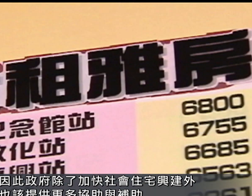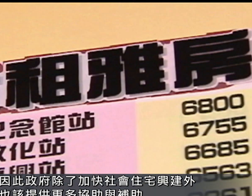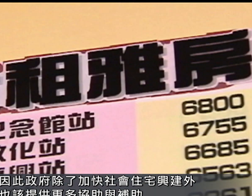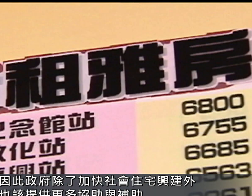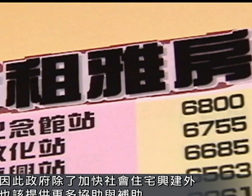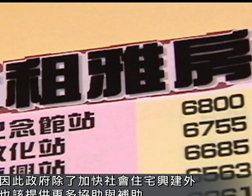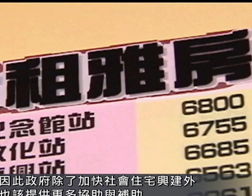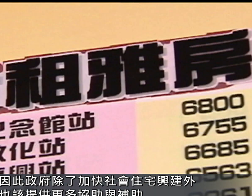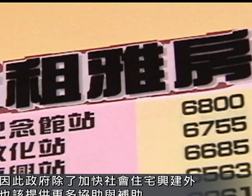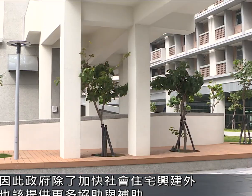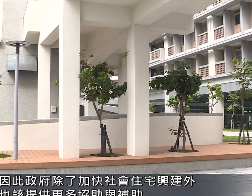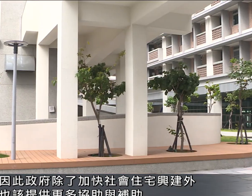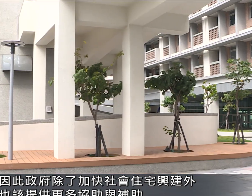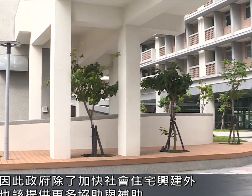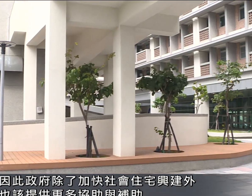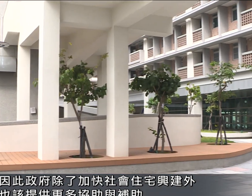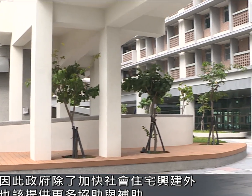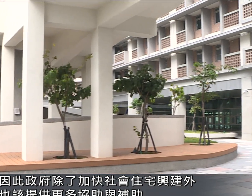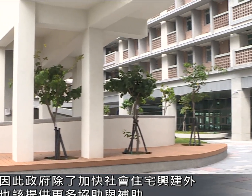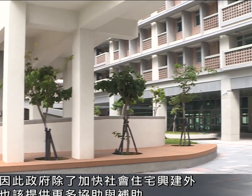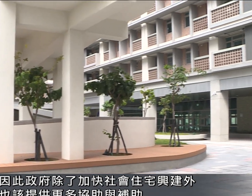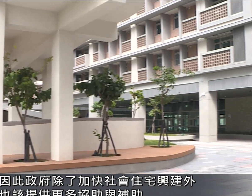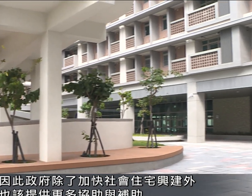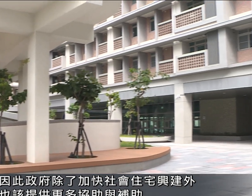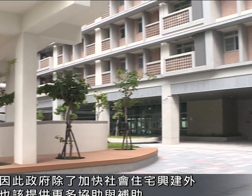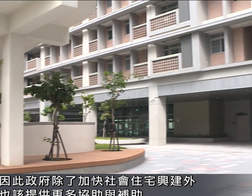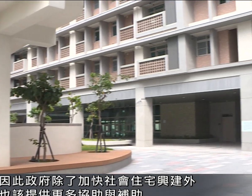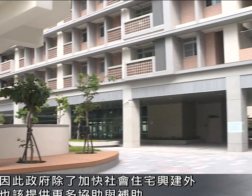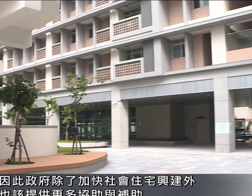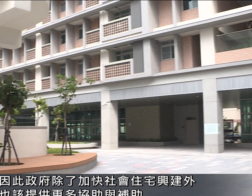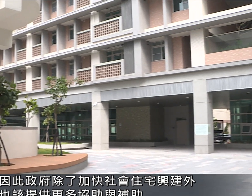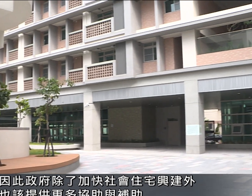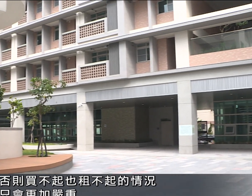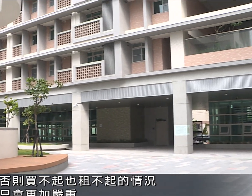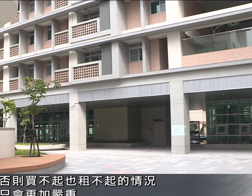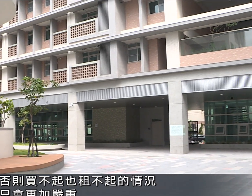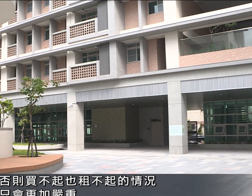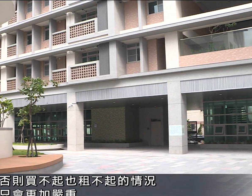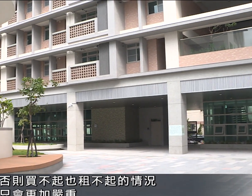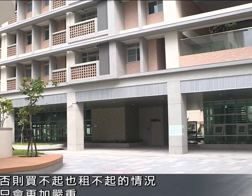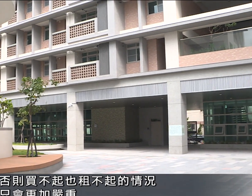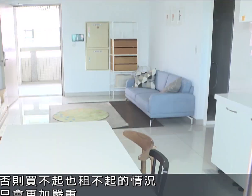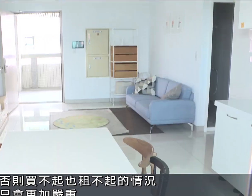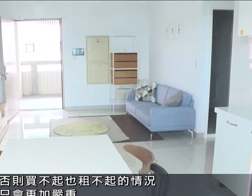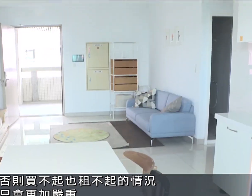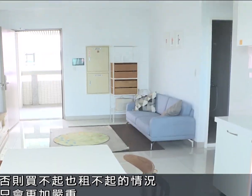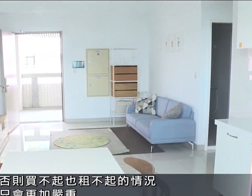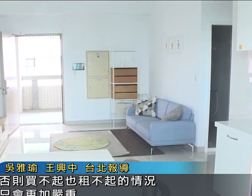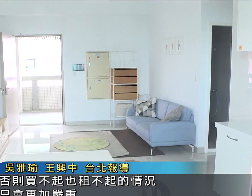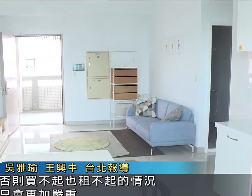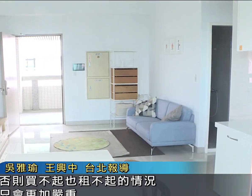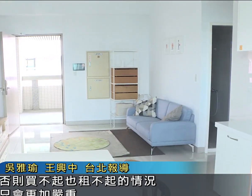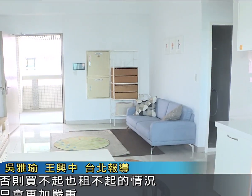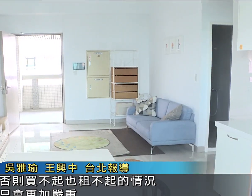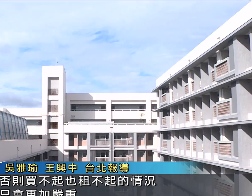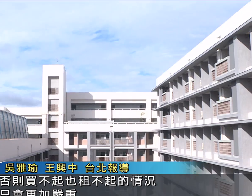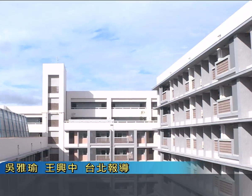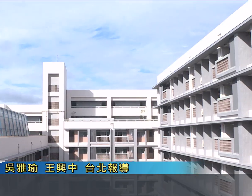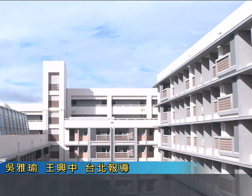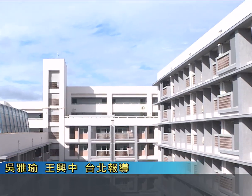加快社会住宅新建外，也该提供更多的协助与补助，否则买不起也租不起的情况只会更加严重。记者委员王兴